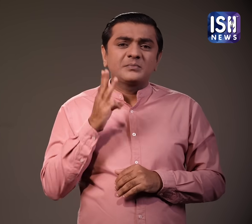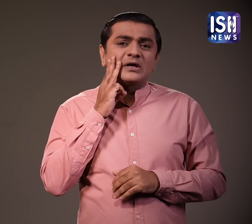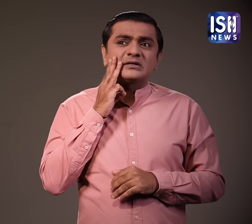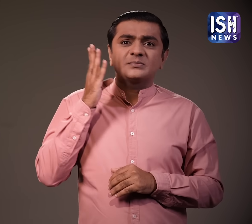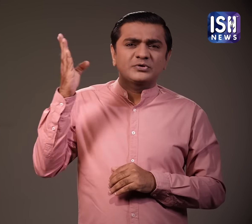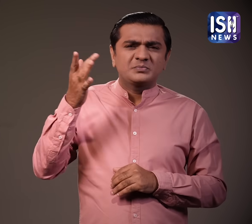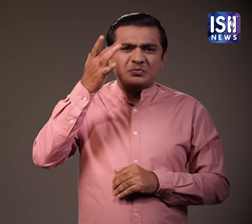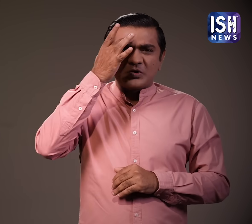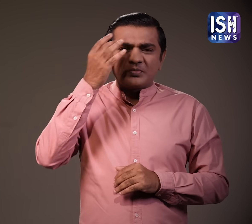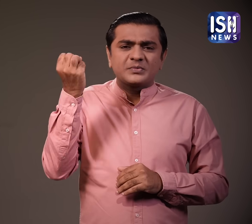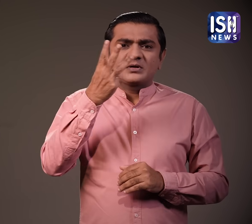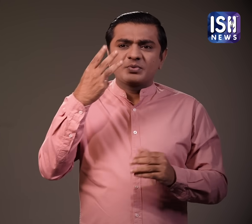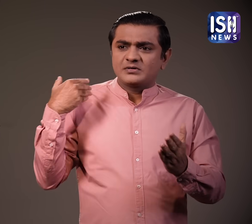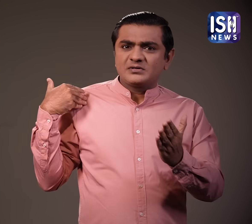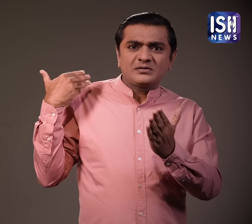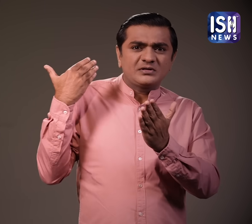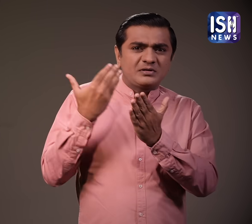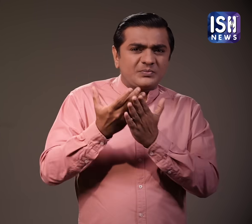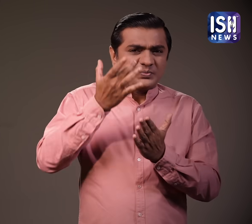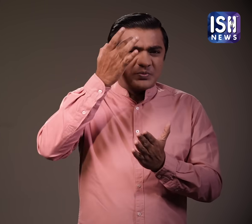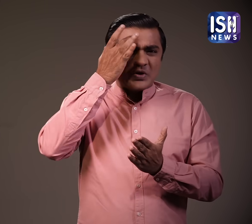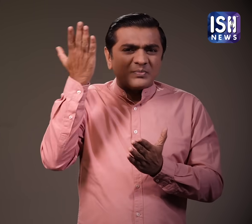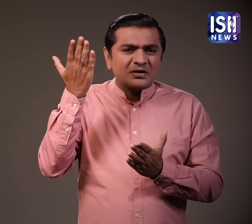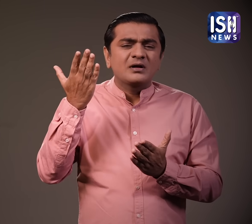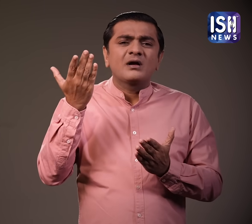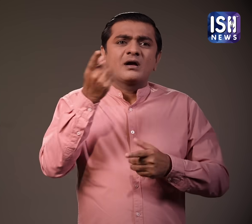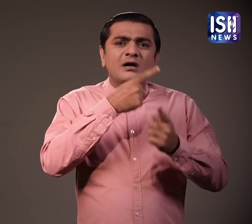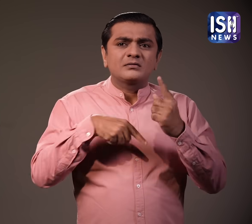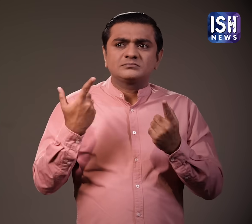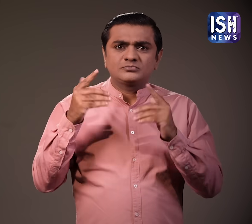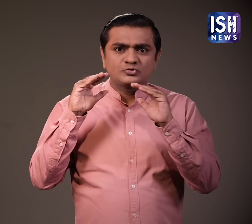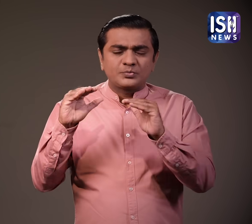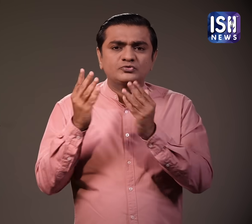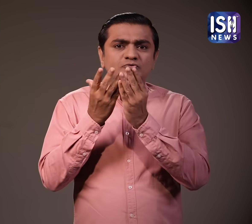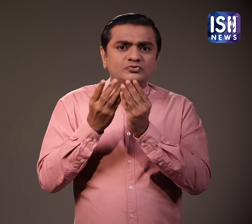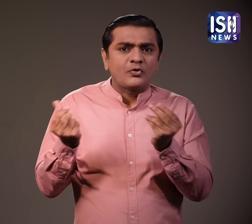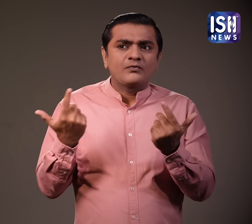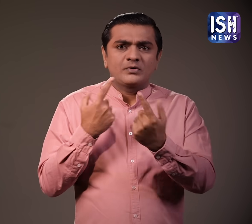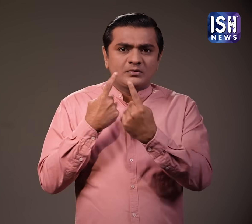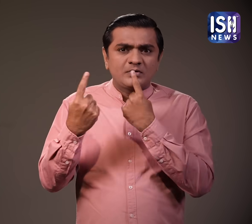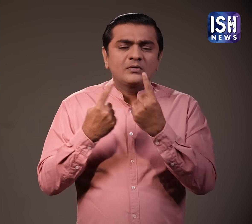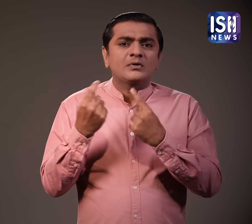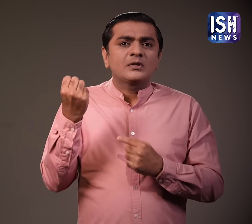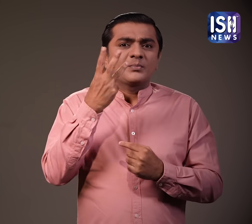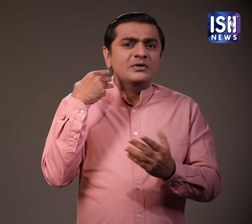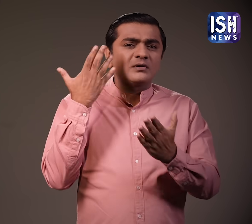मनिपूर में हिंसा तीन महीने से अधिक समय से बढ़ती जा रही है और प्रधानमंत्री मोदी ने इस सब